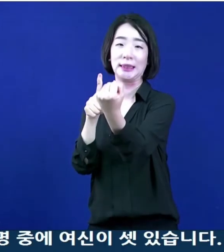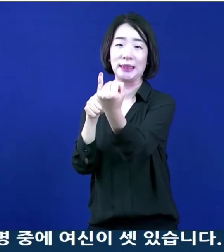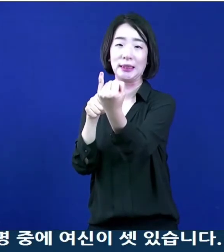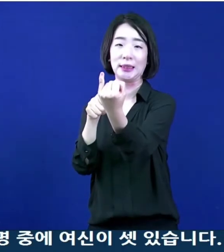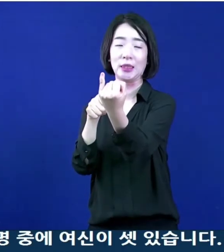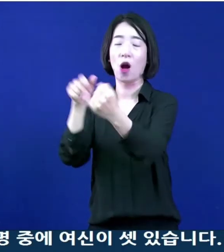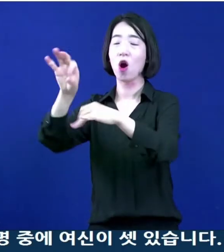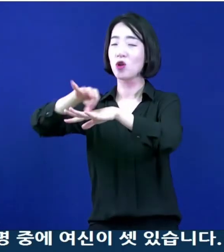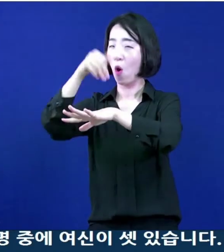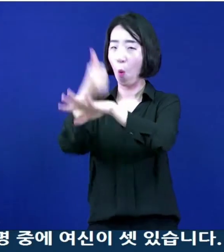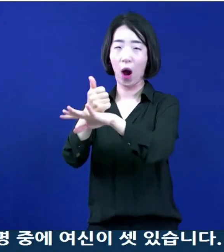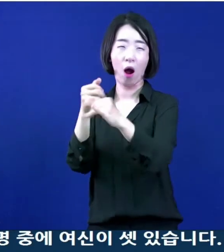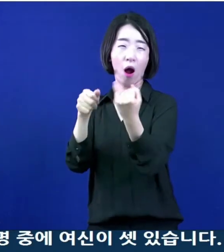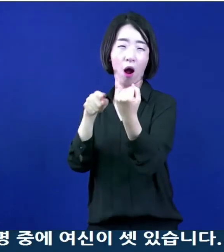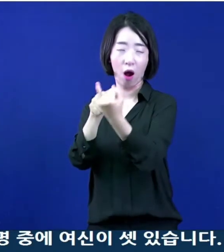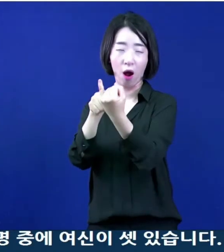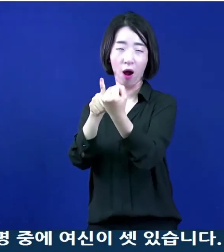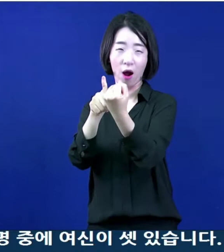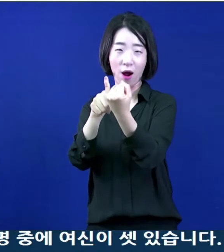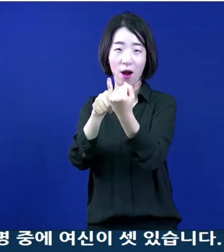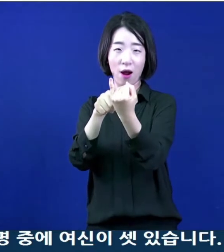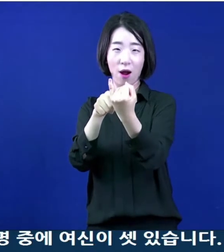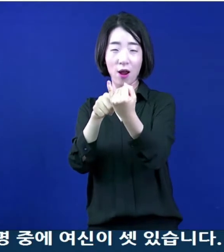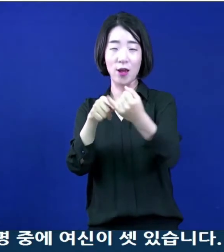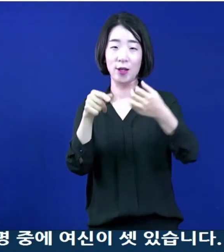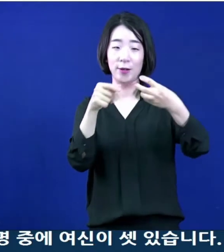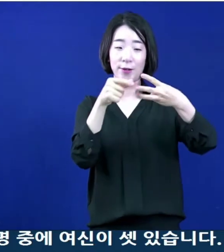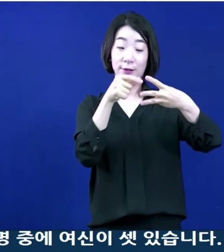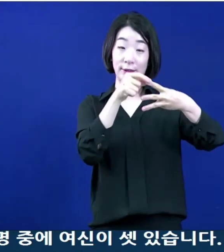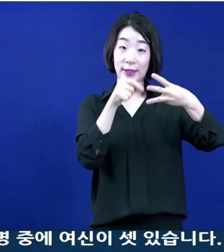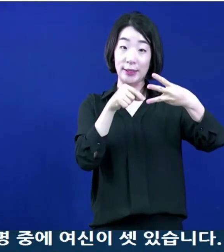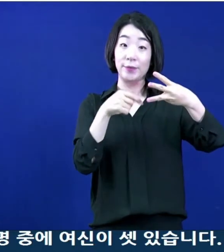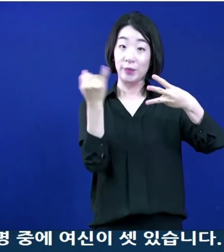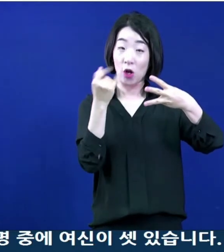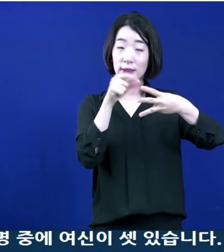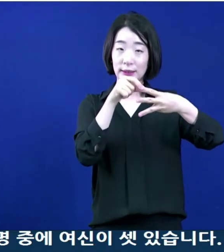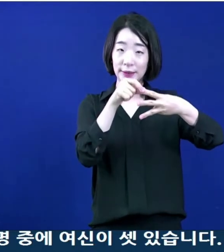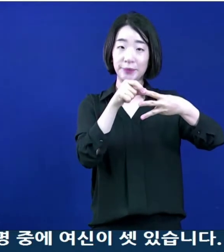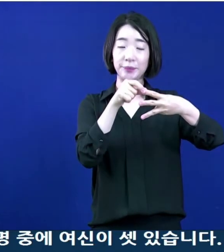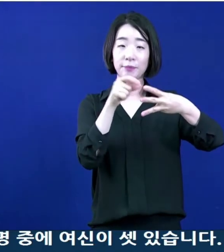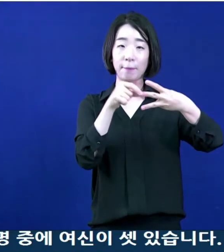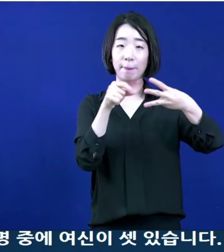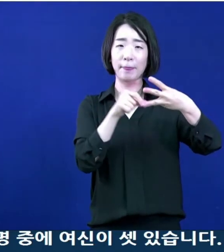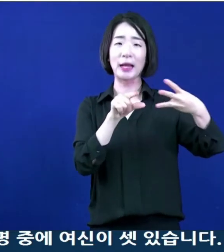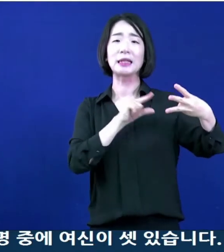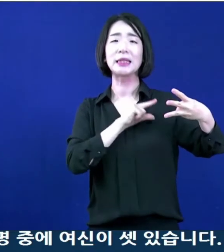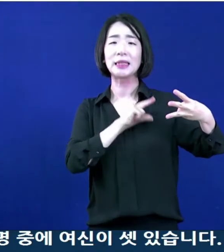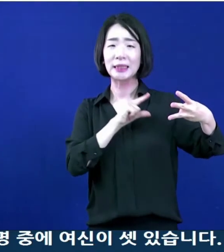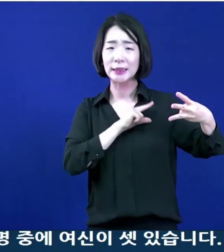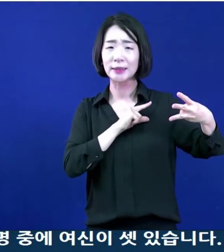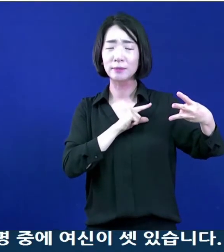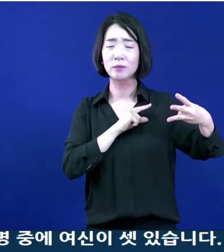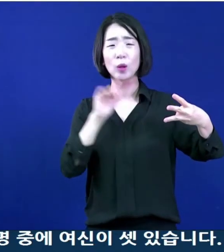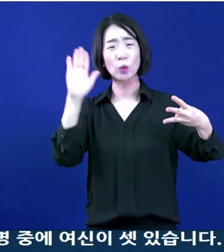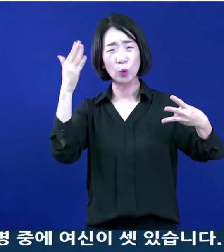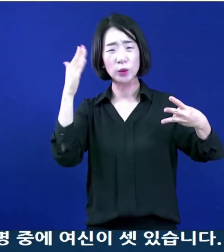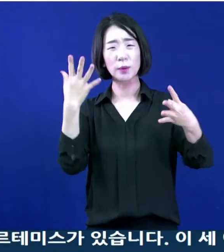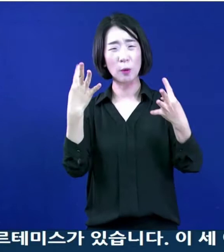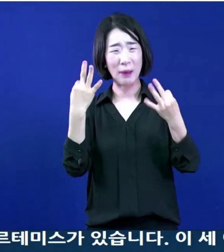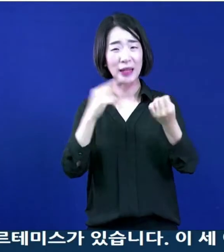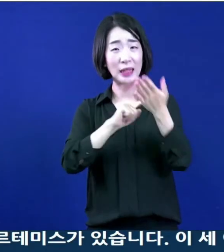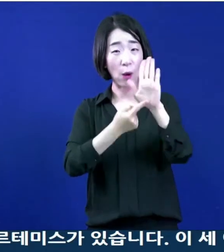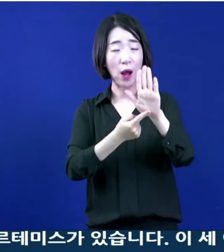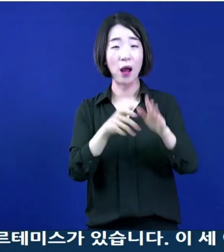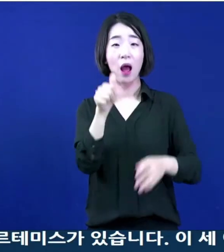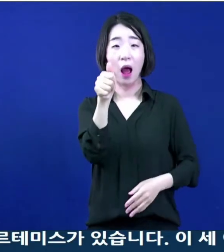과언이 아니죠. 제가 여러분한테 이게 탁 체크를 해보면 이 신들의 이름이 요즘도 아주 많이 나오고 있어요. 헤라,